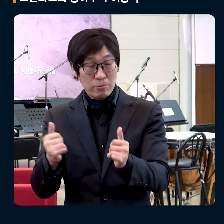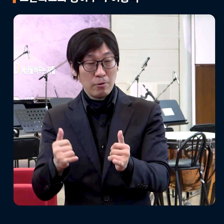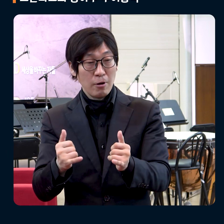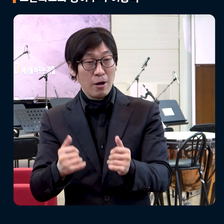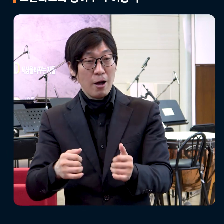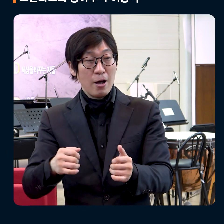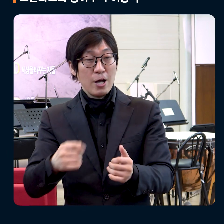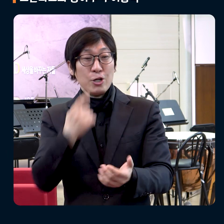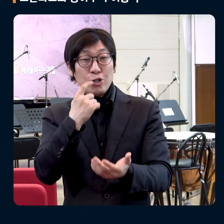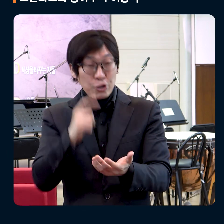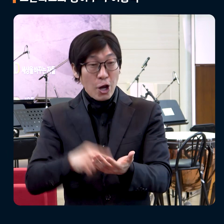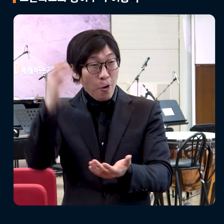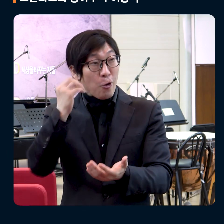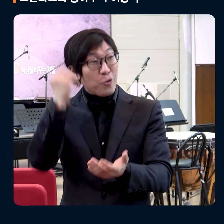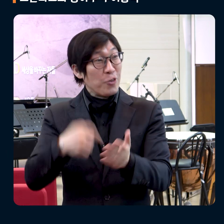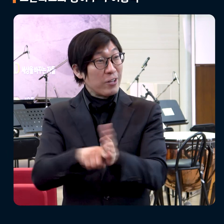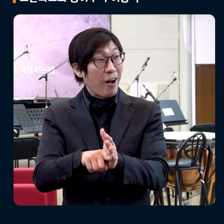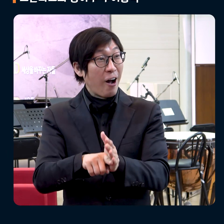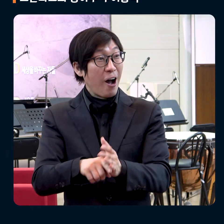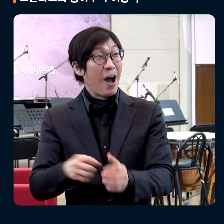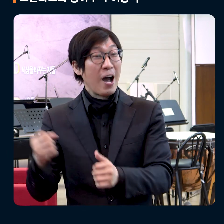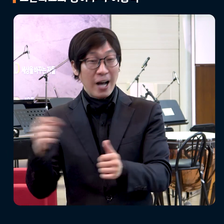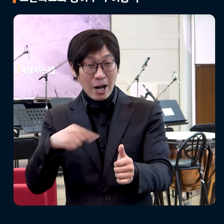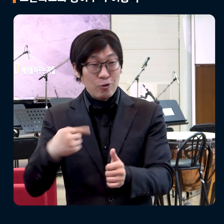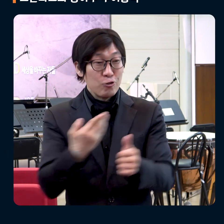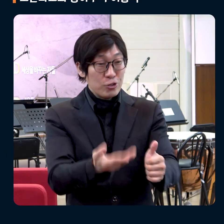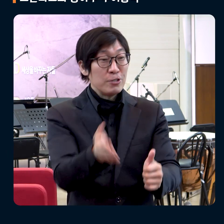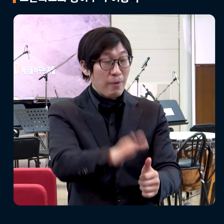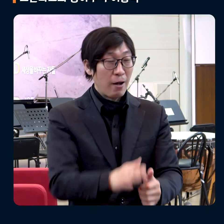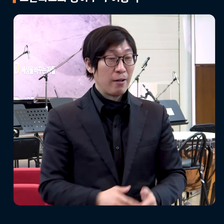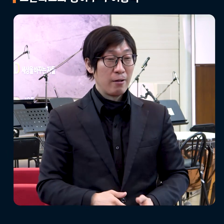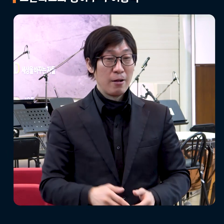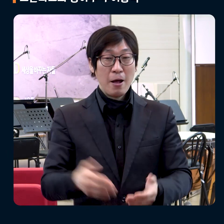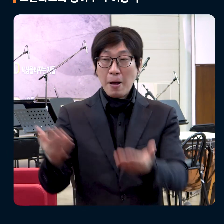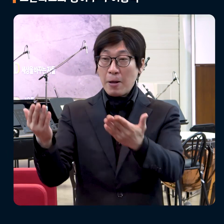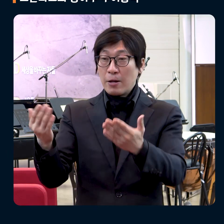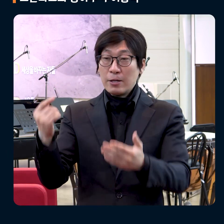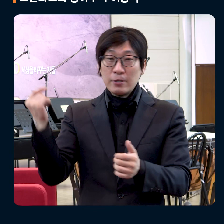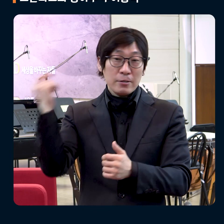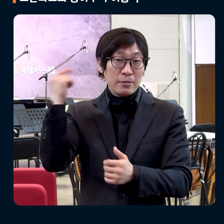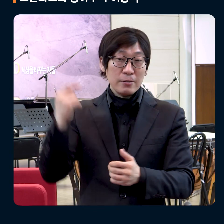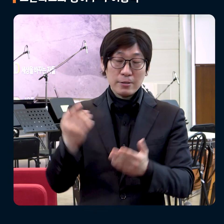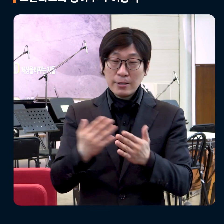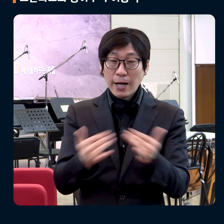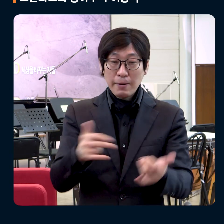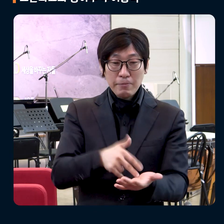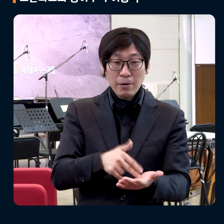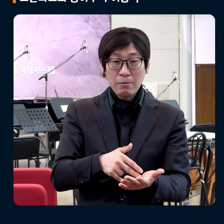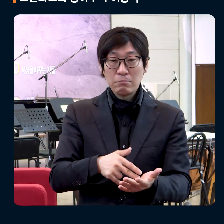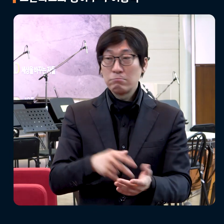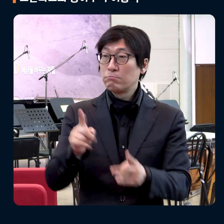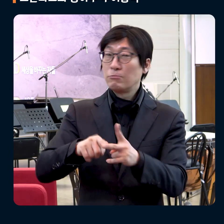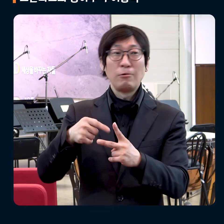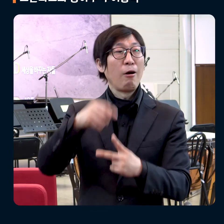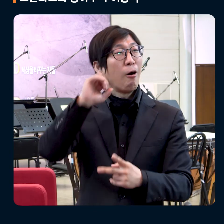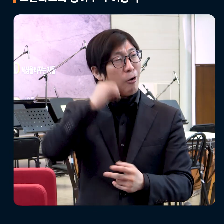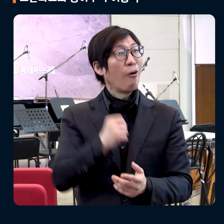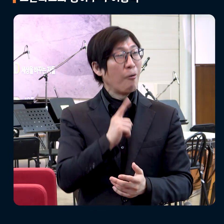했지만 저는 니고데모가 된 것이죠. 여러분 우리가 니고데모도 되지만 사실은